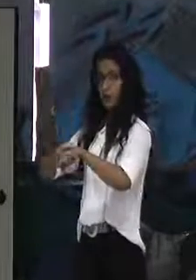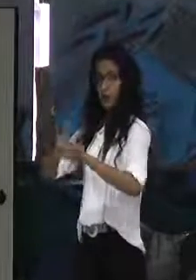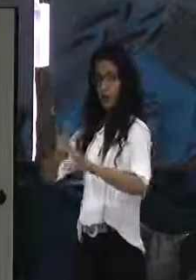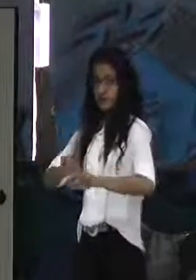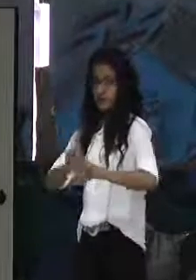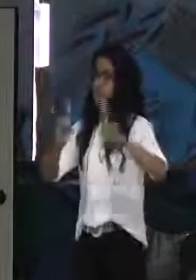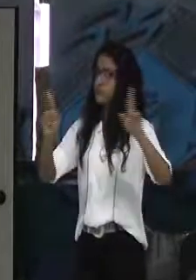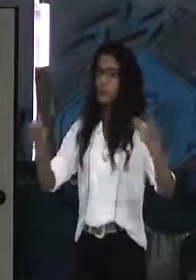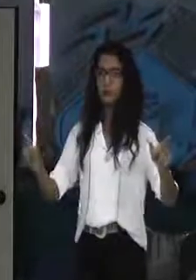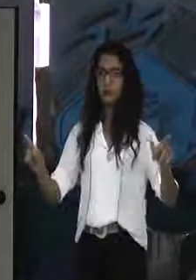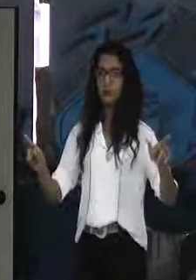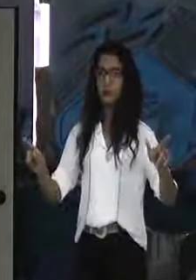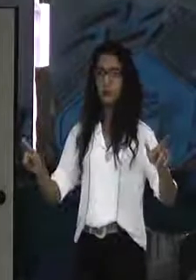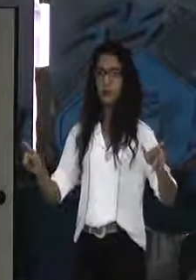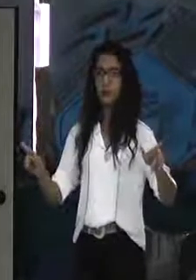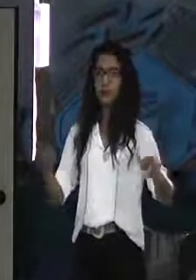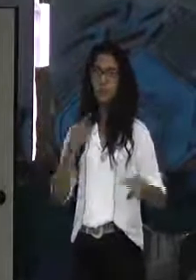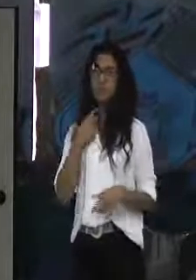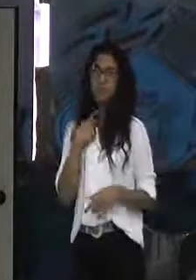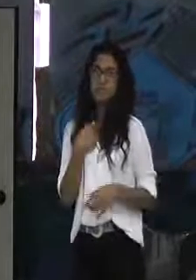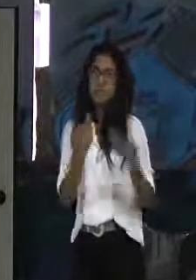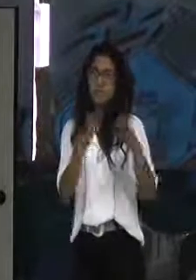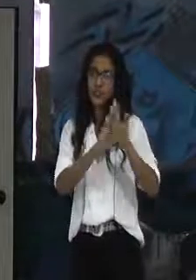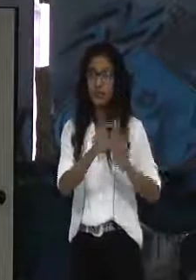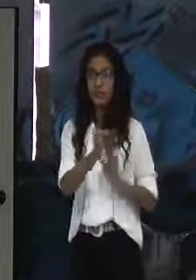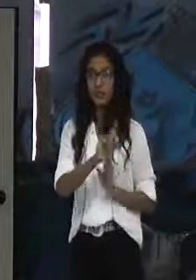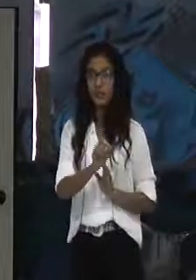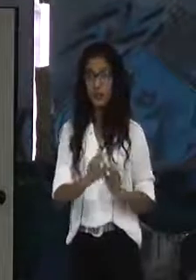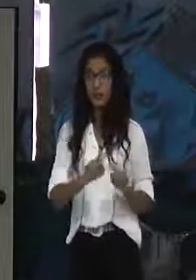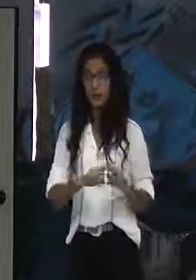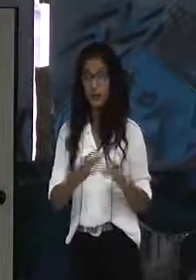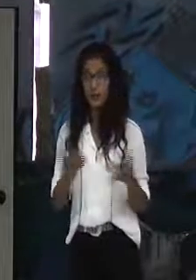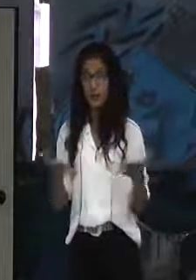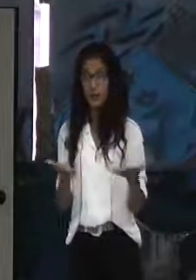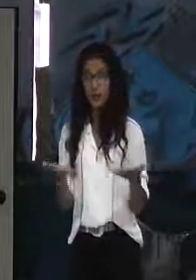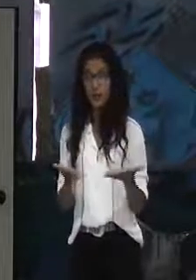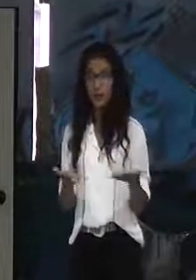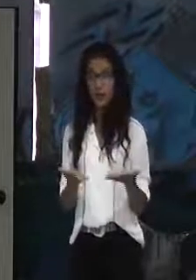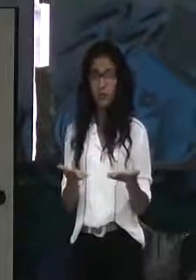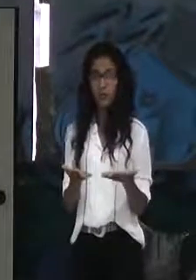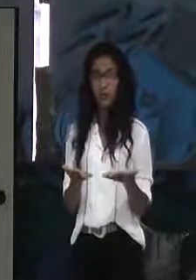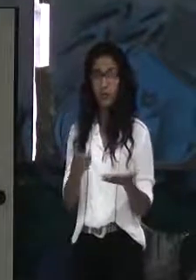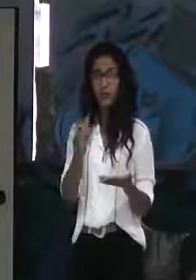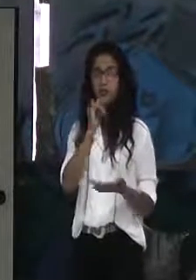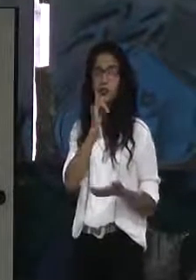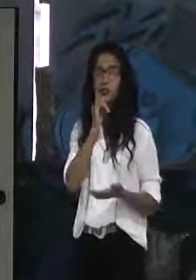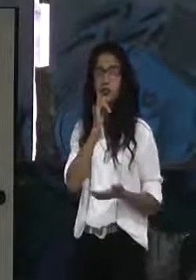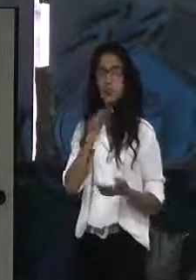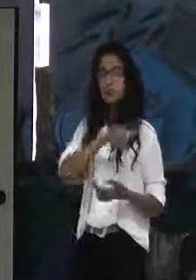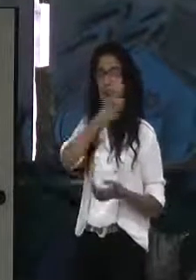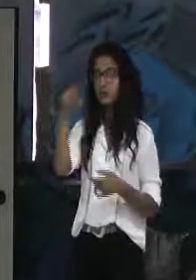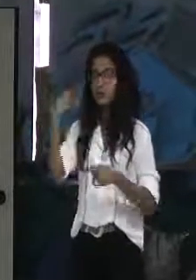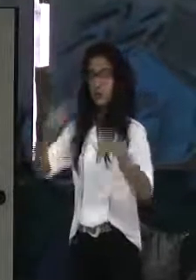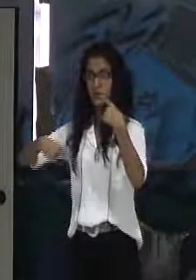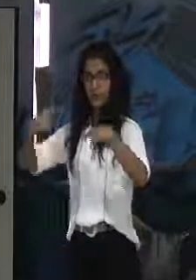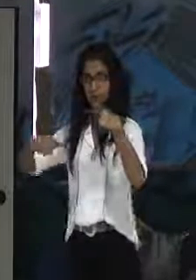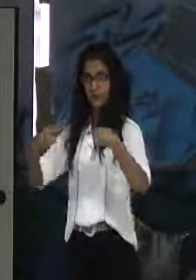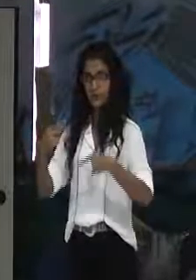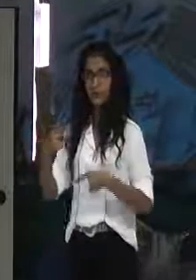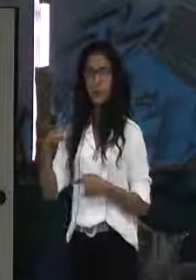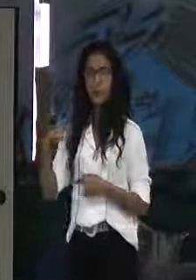que não queríamos que fechasse o hospital. Agora nós queremos ir para um outro tipo de discussão. Nós agora estamos